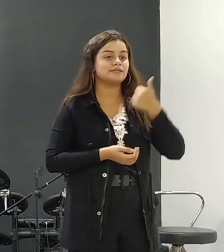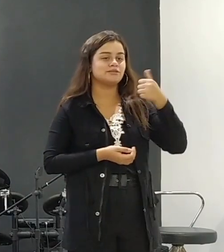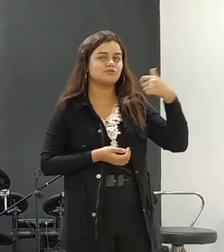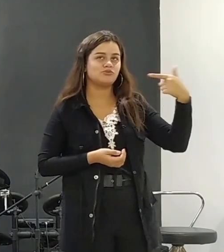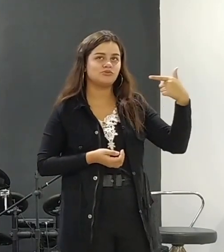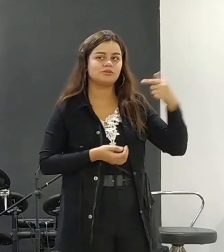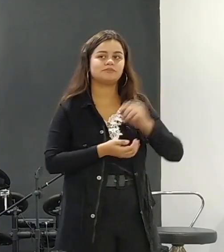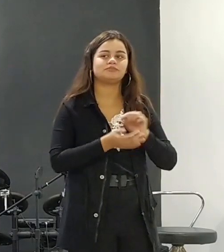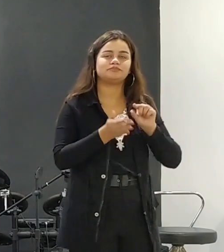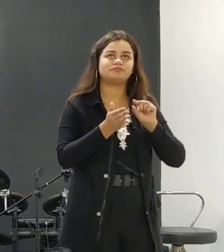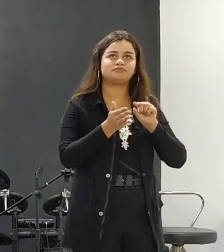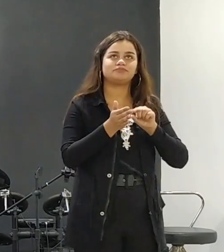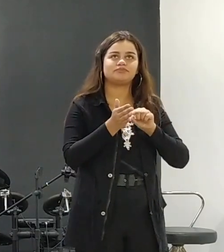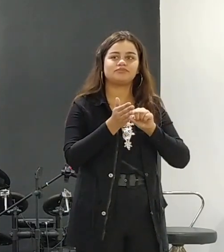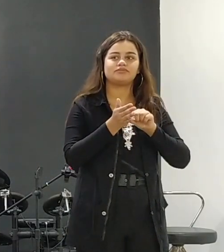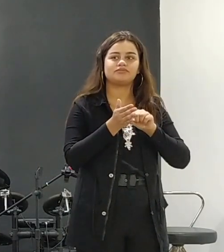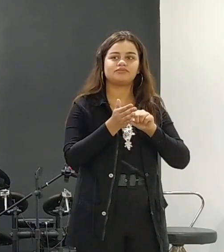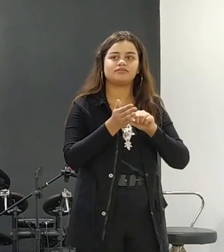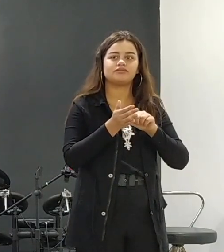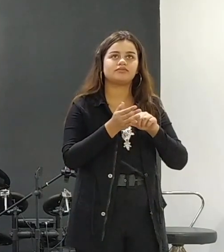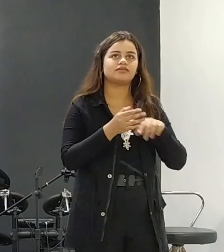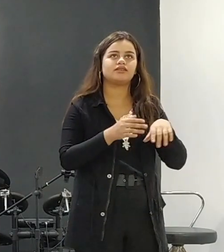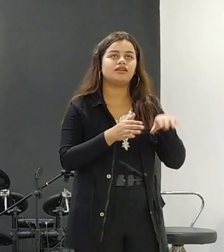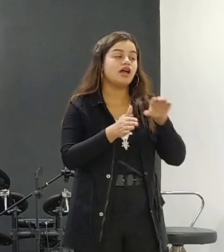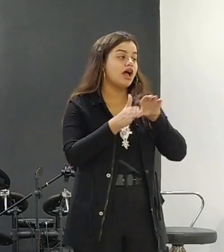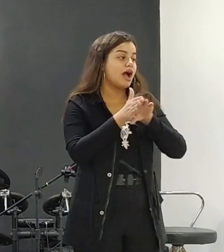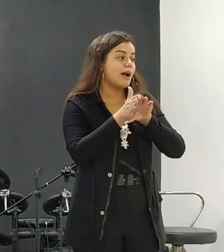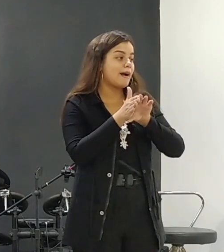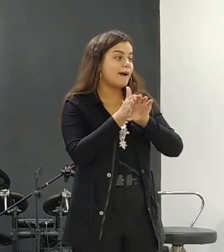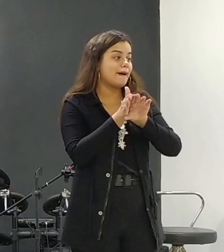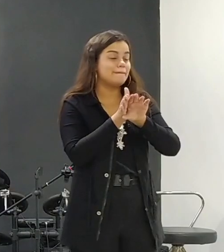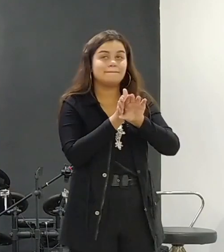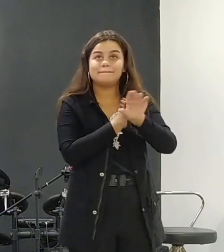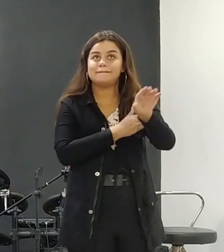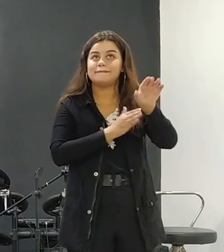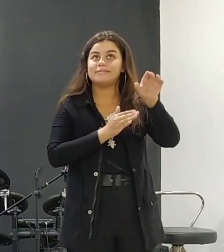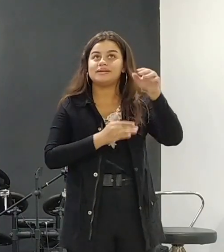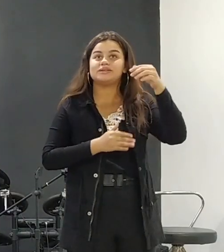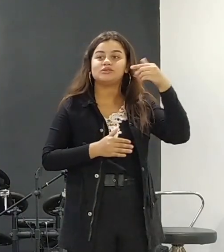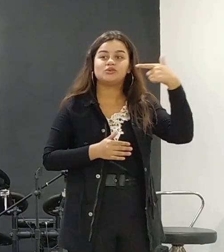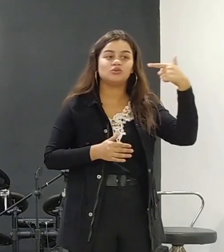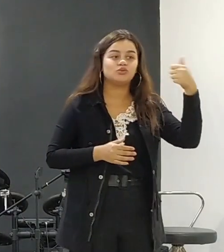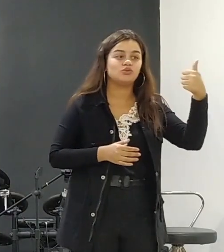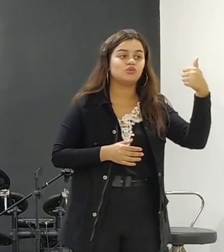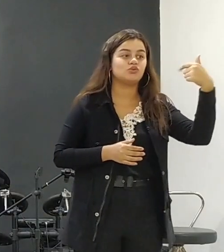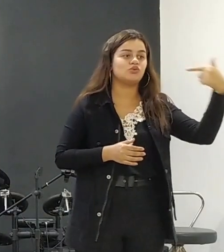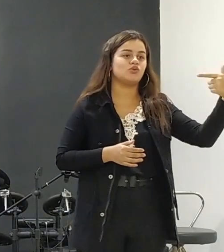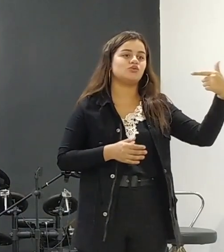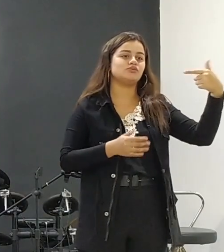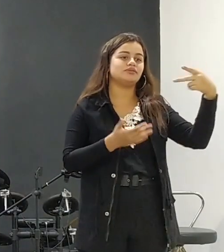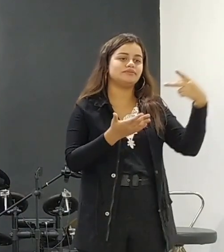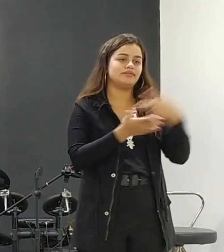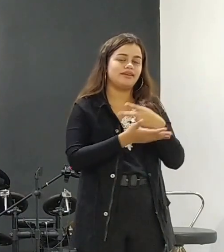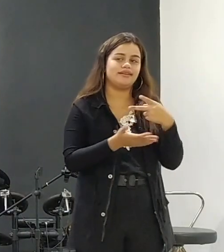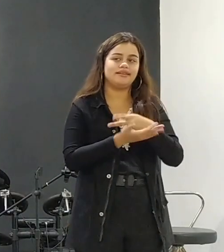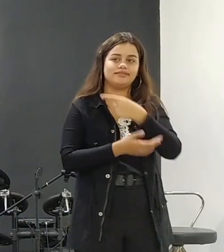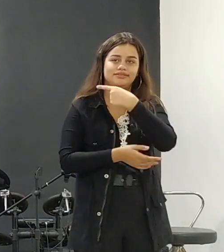É 12. 12, irmão, está no 2 ainda. 12. Gênesis 12.